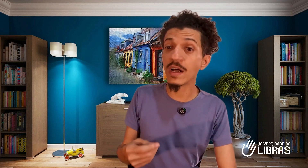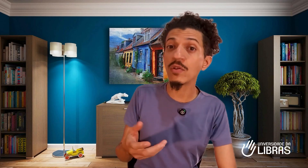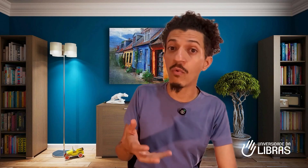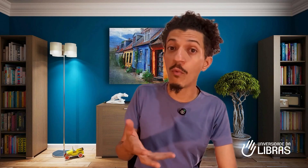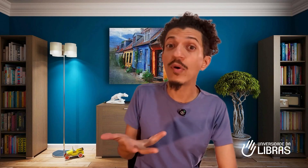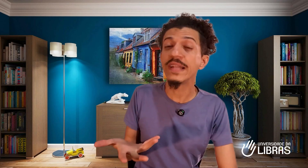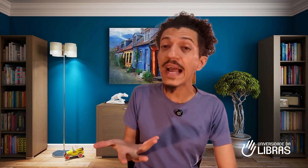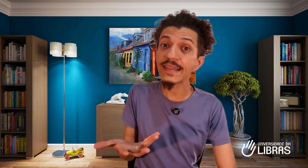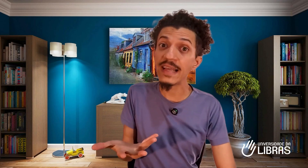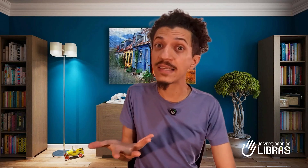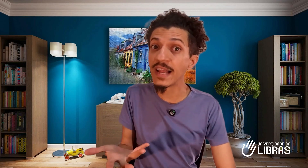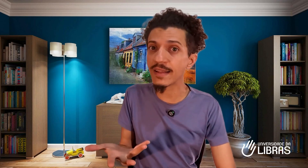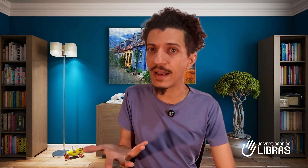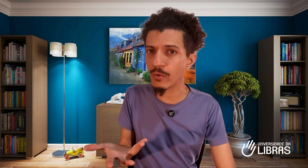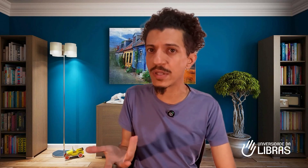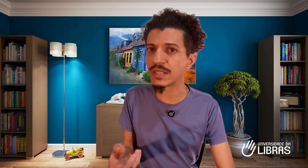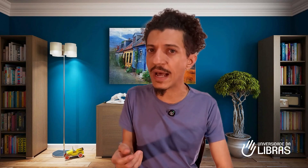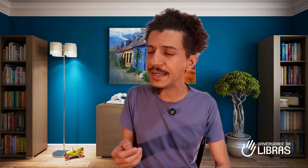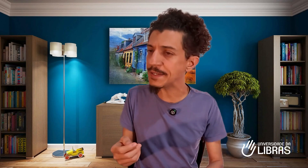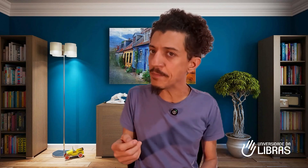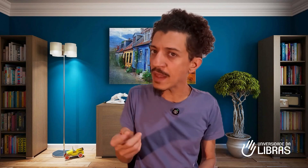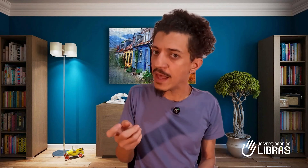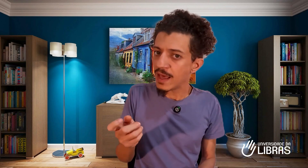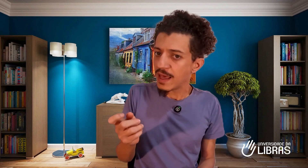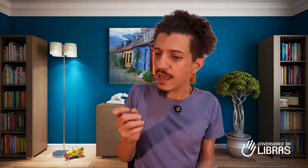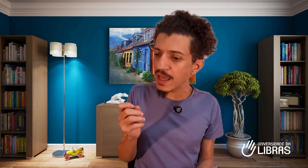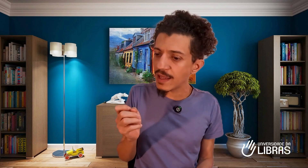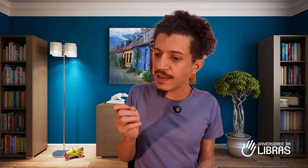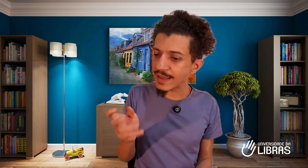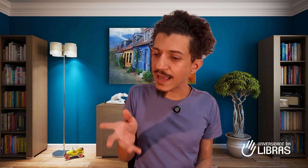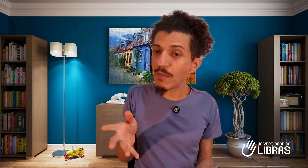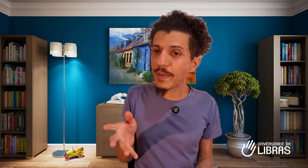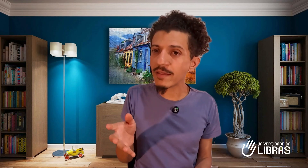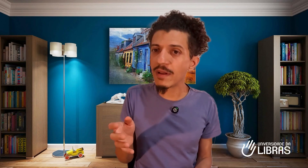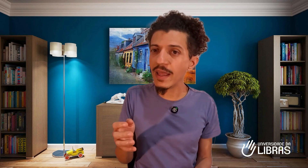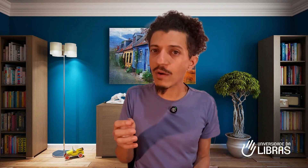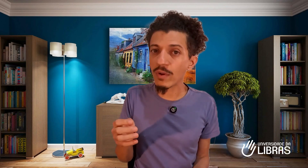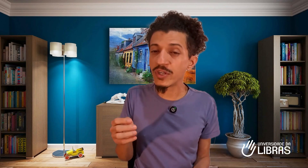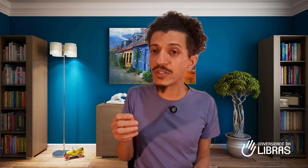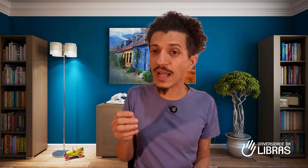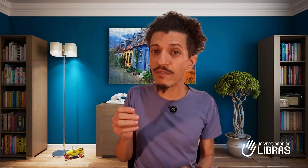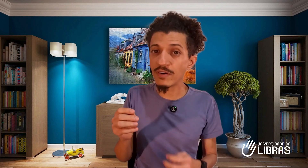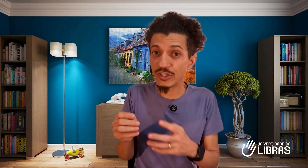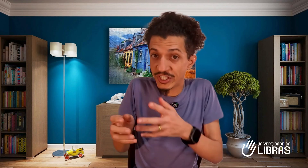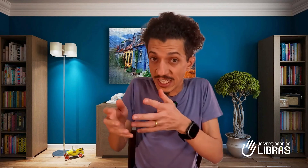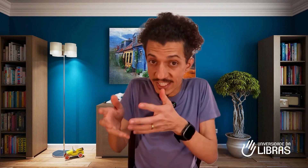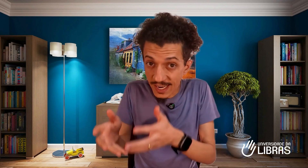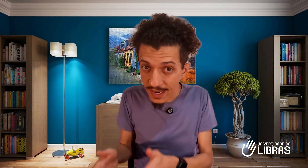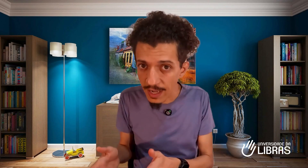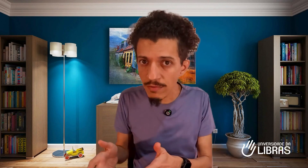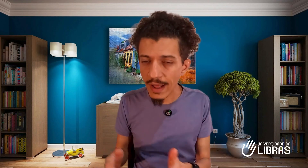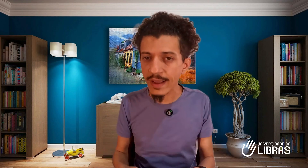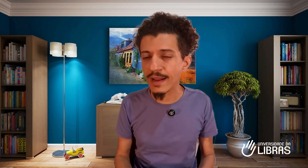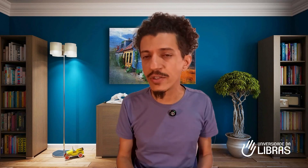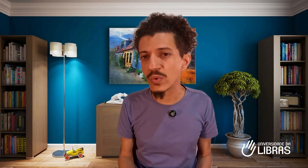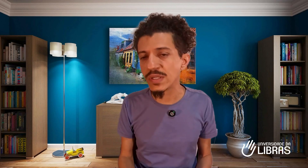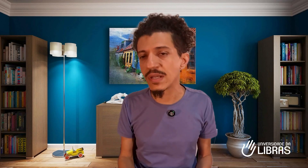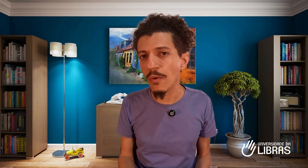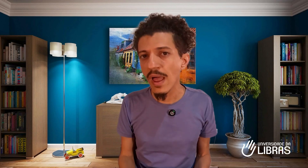o poder da escrita da língua de sinais. E naquele momento ali, quando a gente estava já chegando lá naquela instituição,